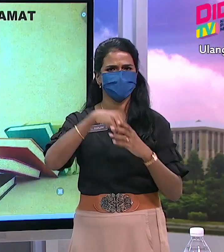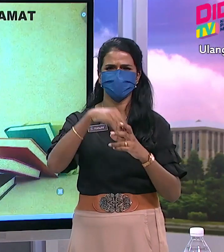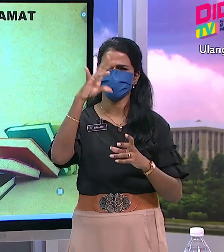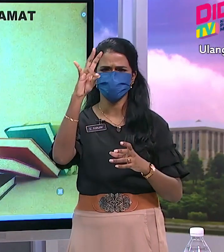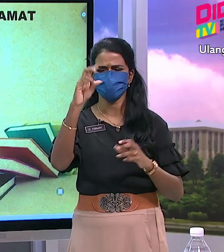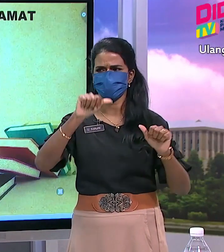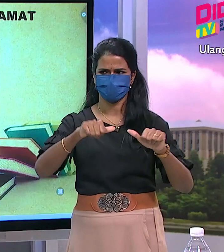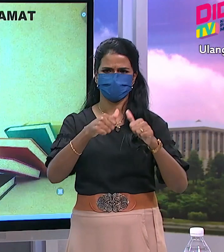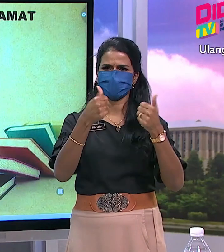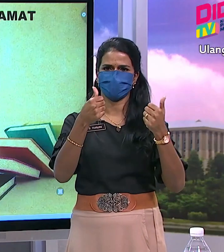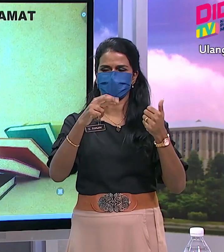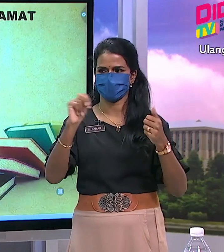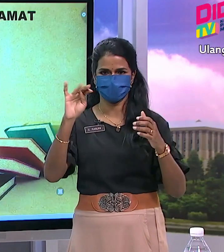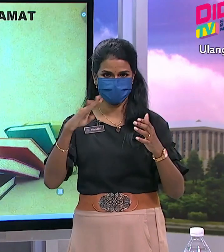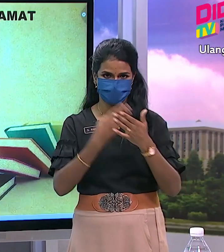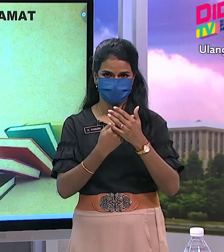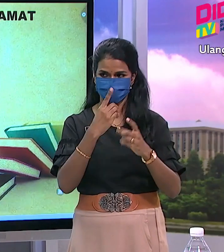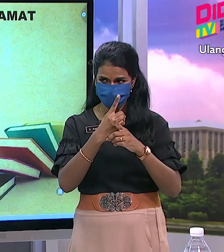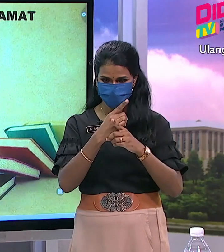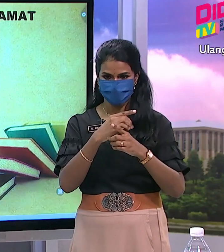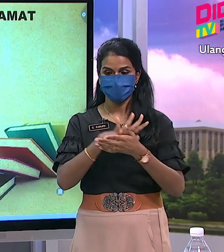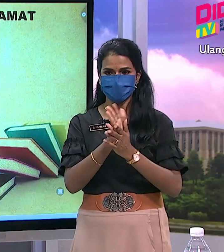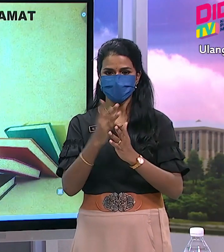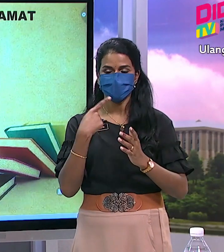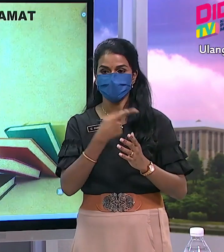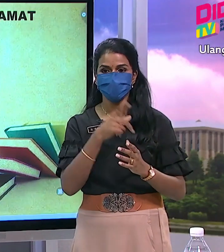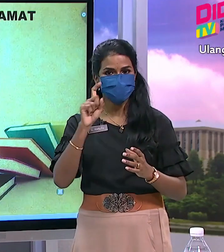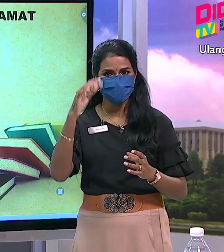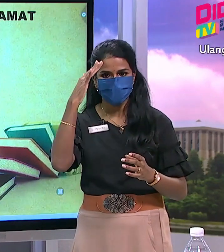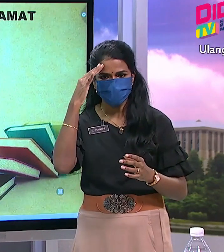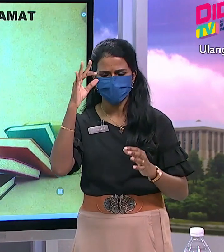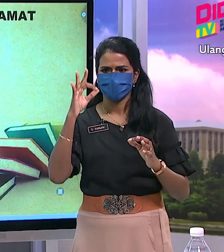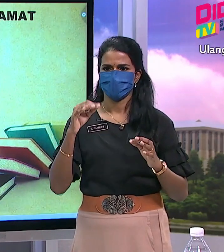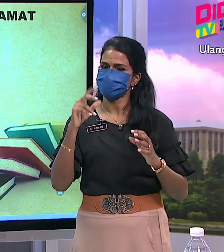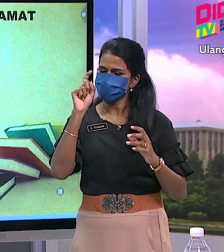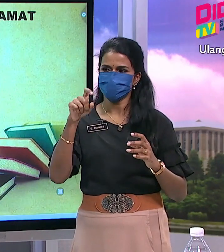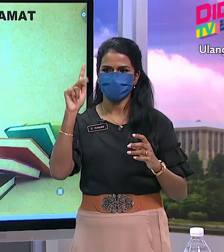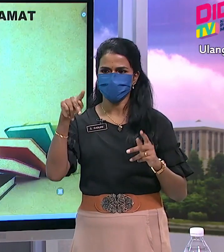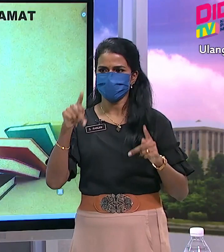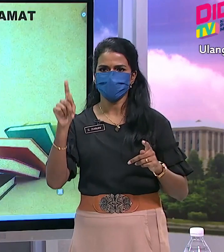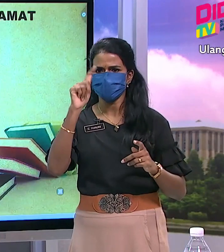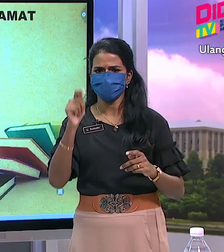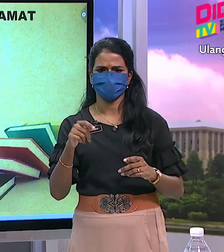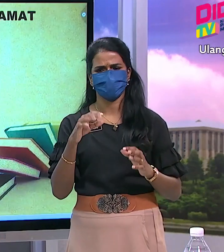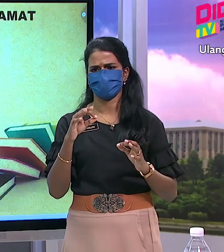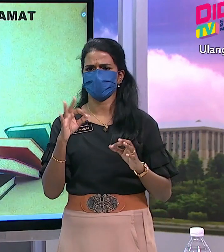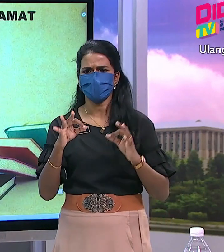dalam 7 amalan yang baik. Betul? Okey. Jadi, kita mesti tahu. Mesti pelajar-pelajar tanya, oh, kalau